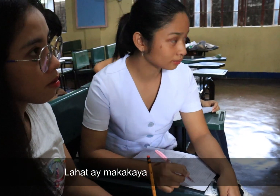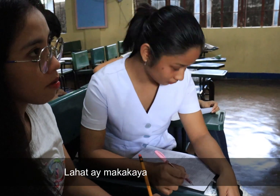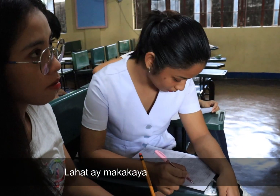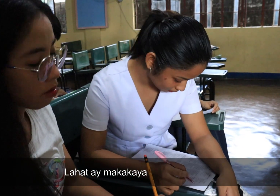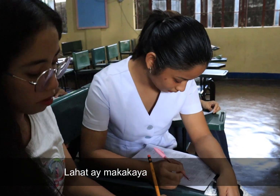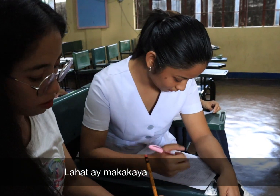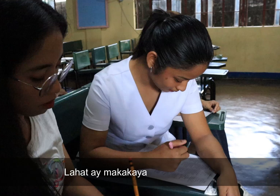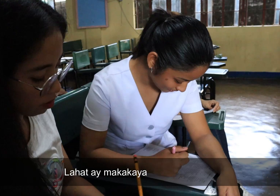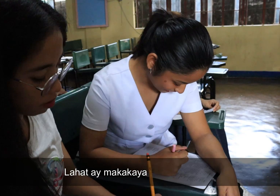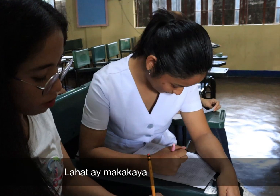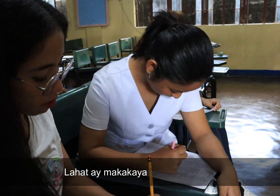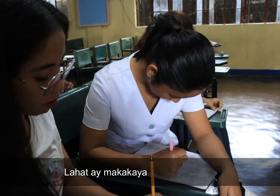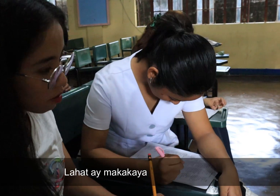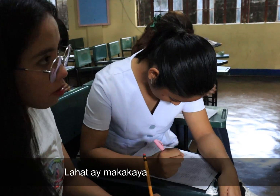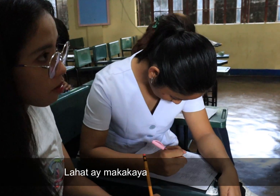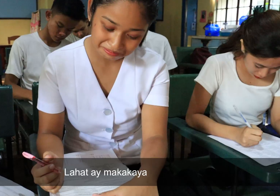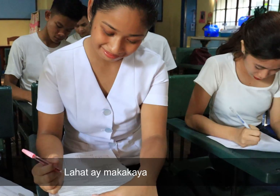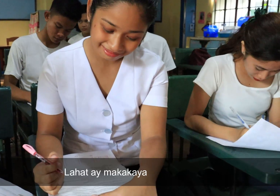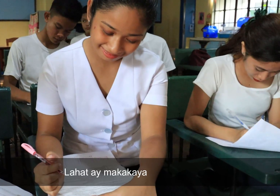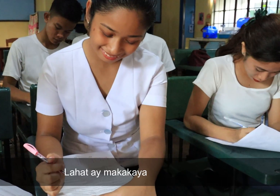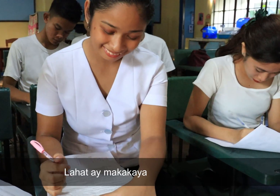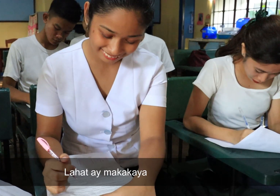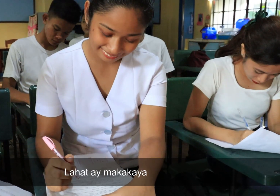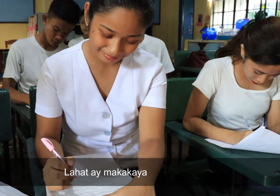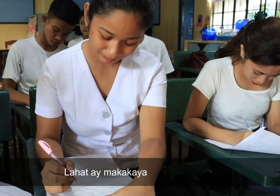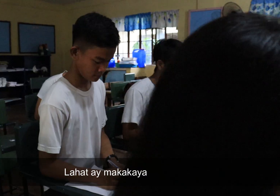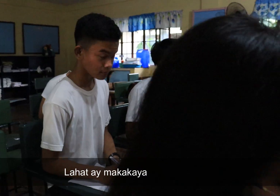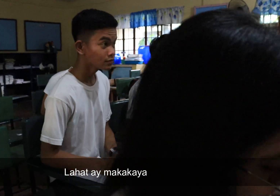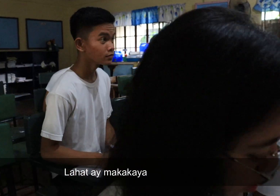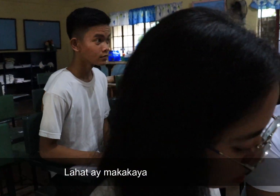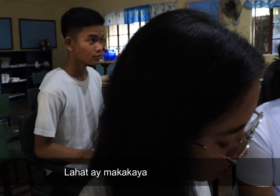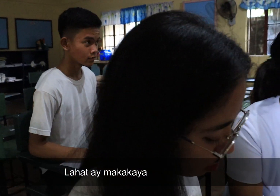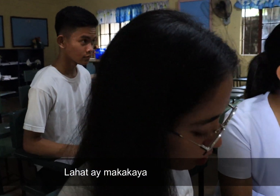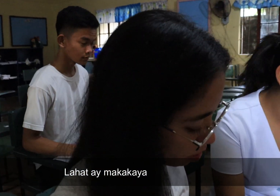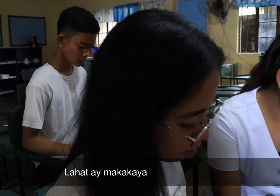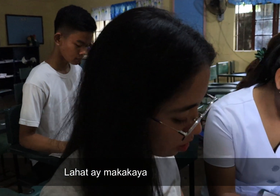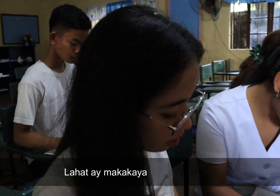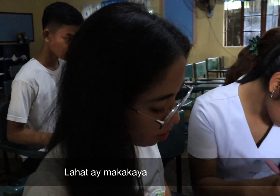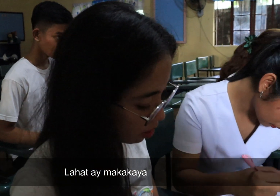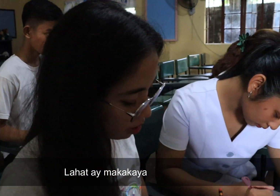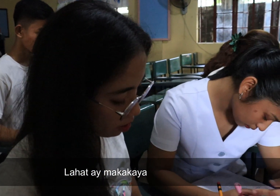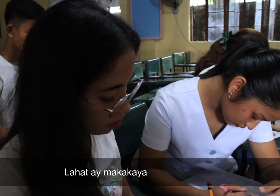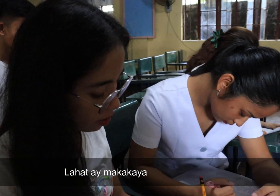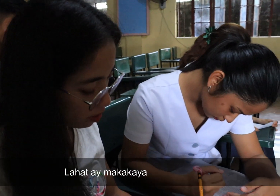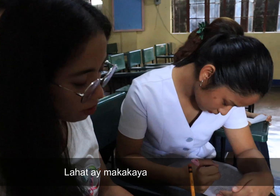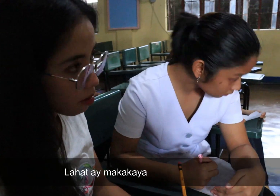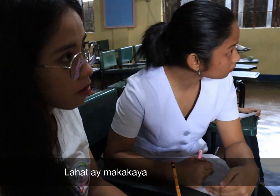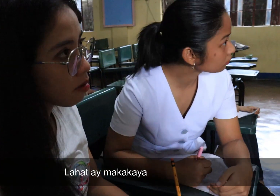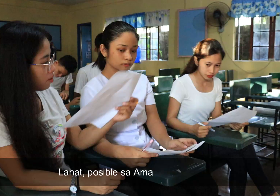Lahat ay makakaya, lahat ay makakaya,